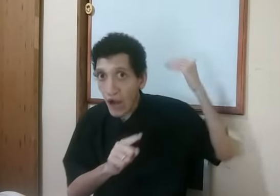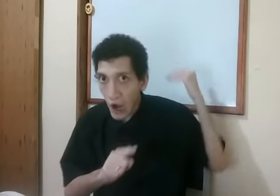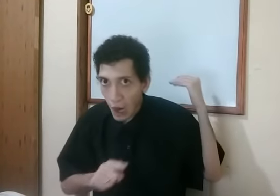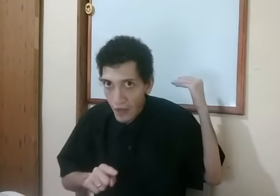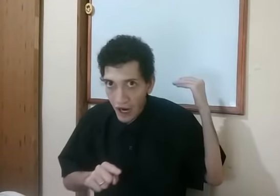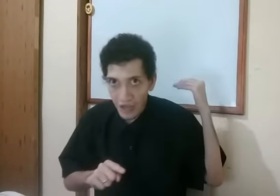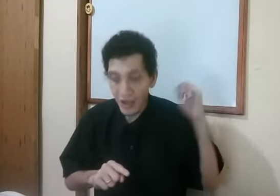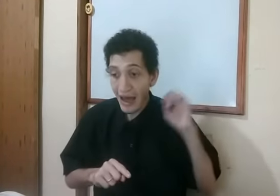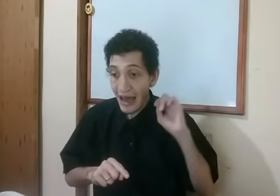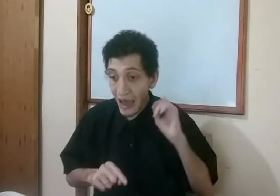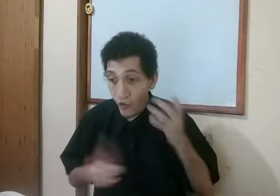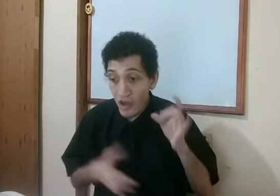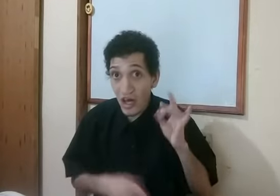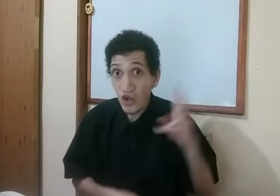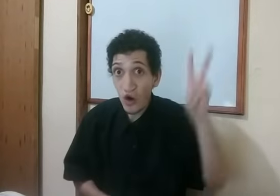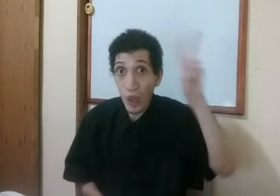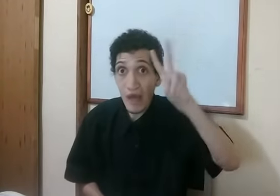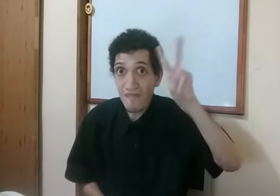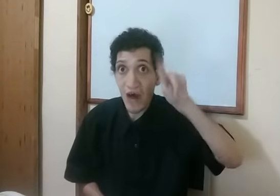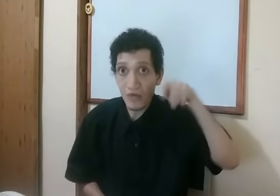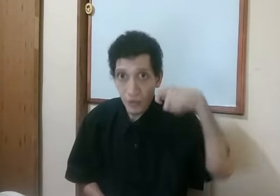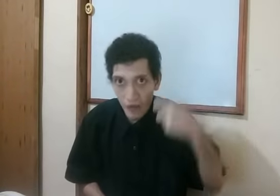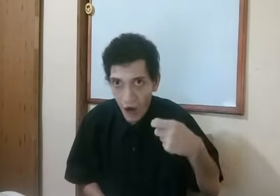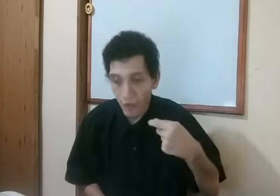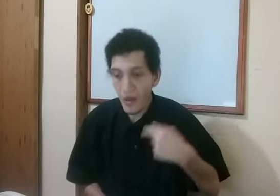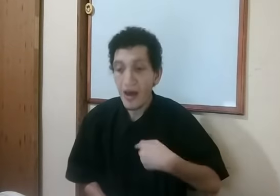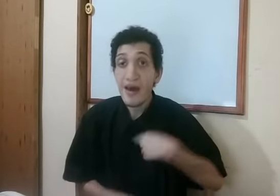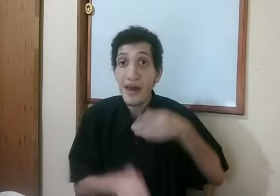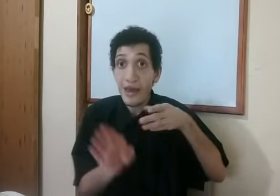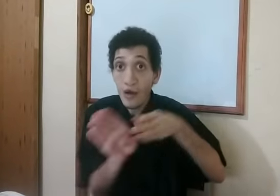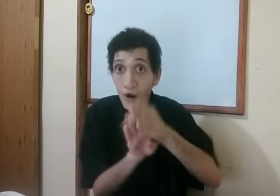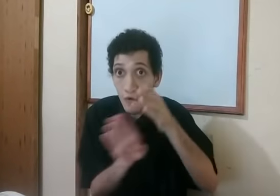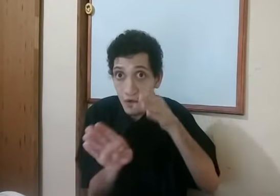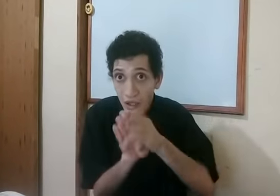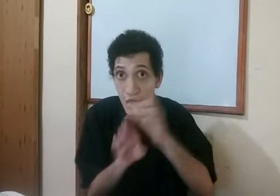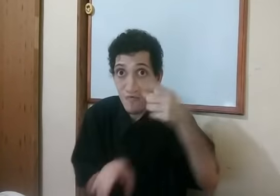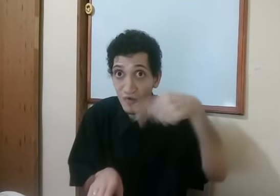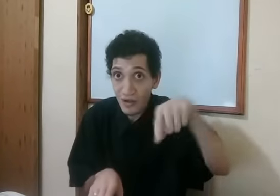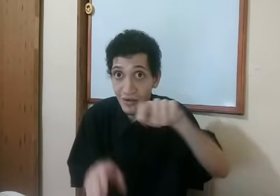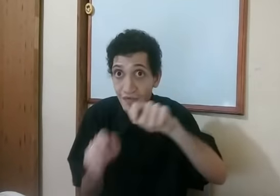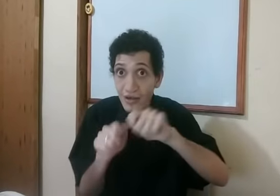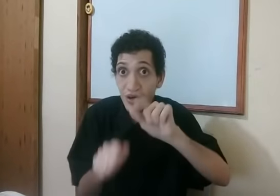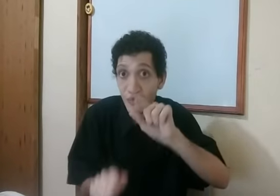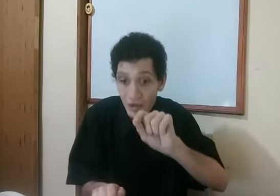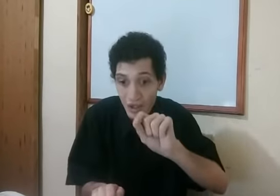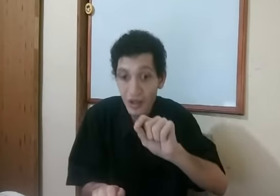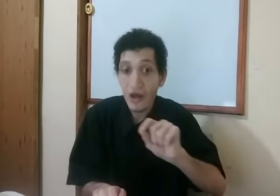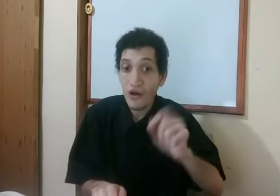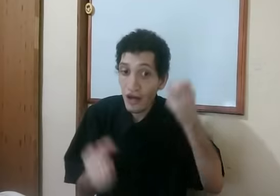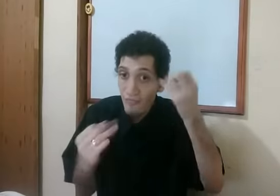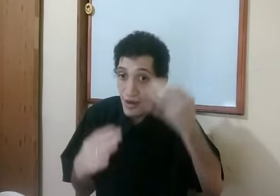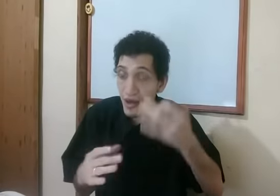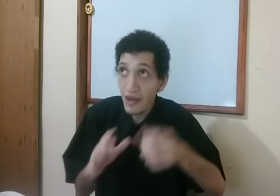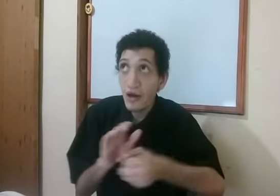aula lá atrás. Hoje é só lembrar o sinal, né? Eu aconselho vocês a fazer o quê? Eu já expliquei